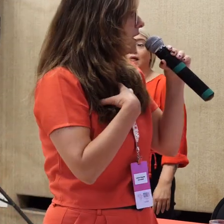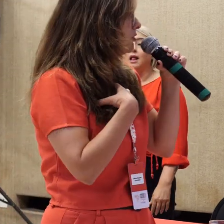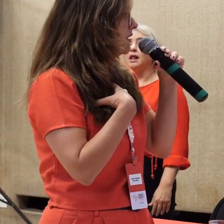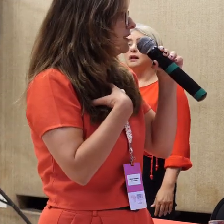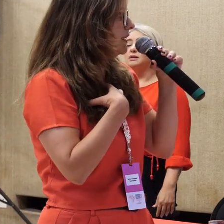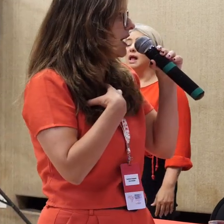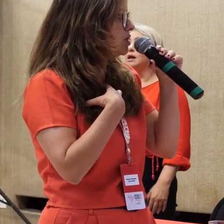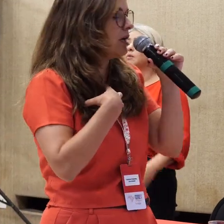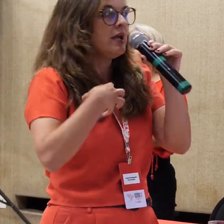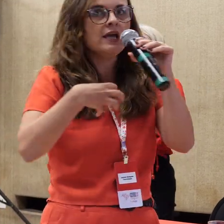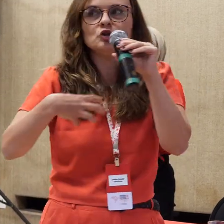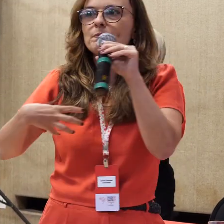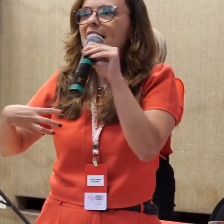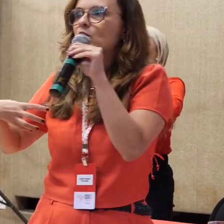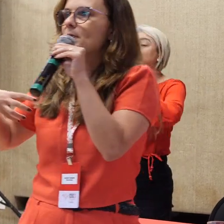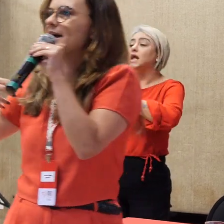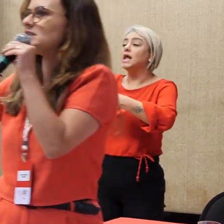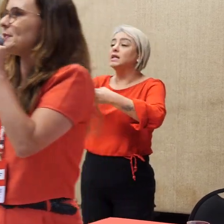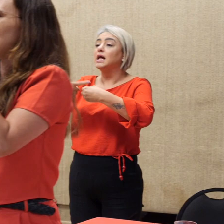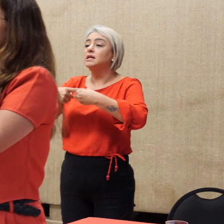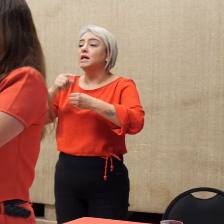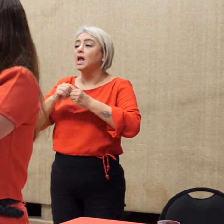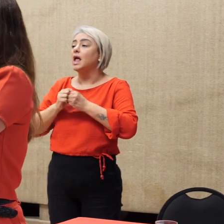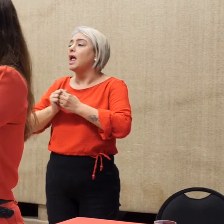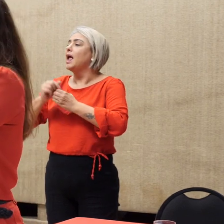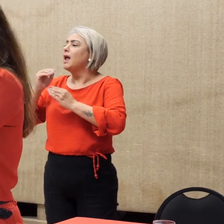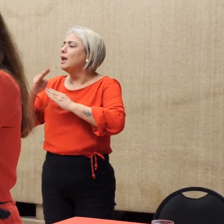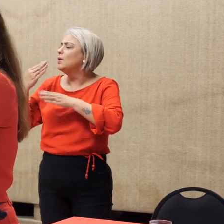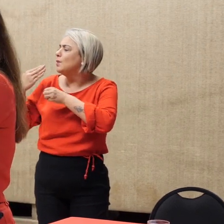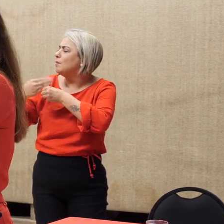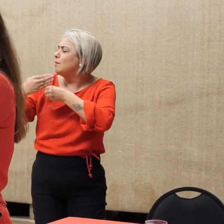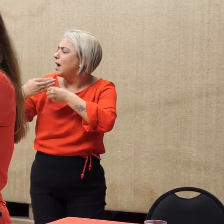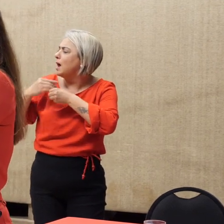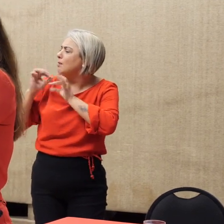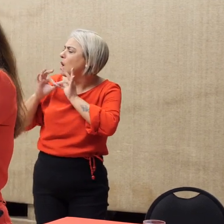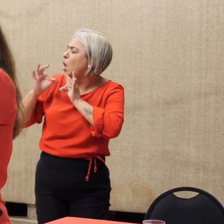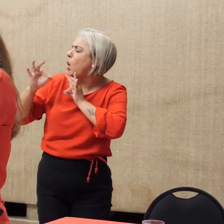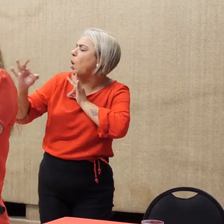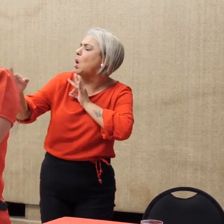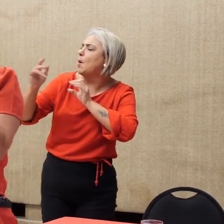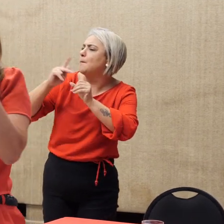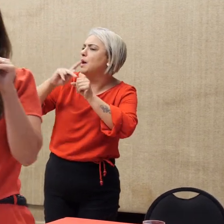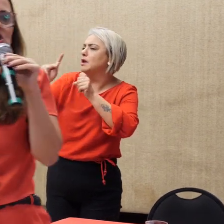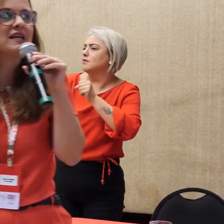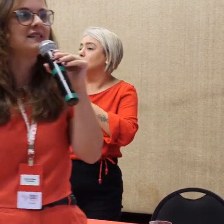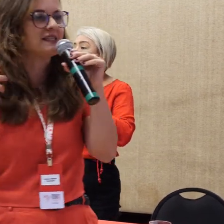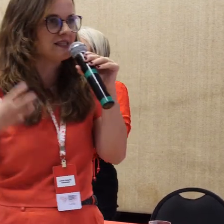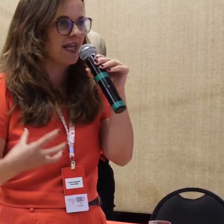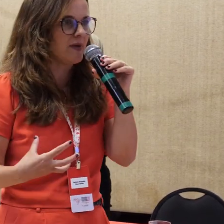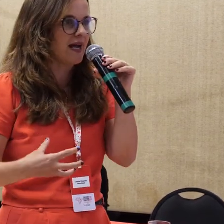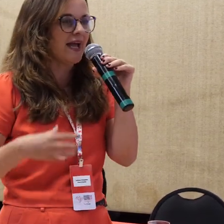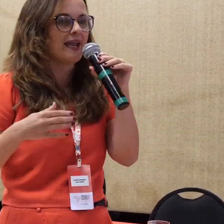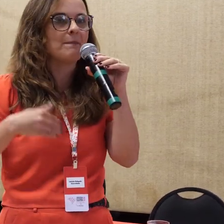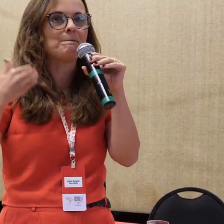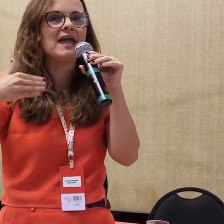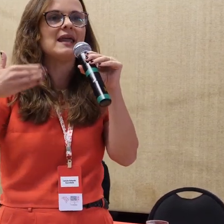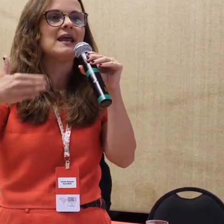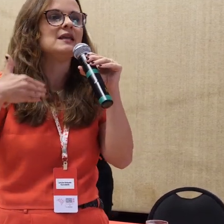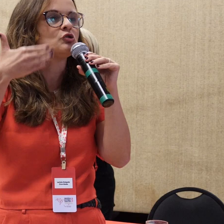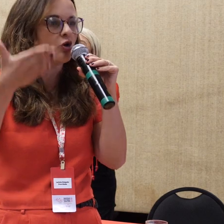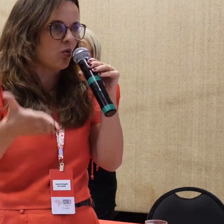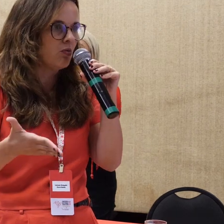mora no centro da cidade, e no bairro mais periférico ao mesmo tempo. Tá certo? Porque a lógica sistêmica,